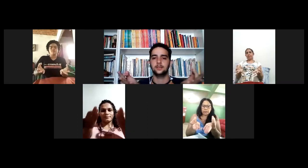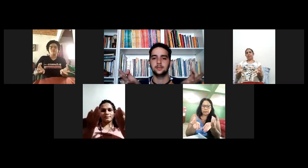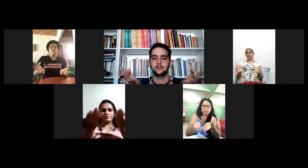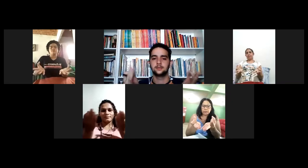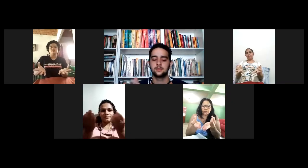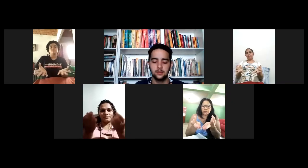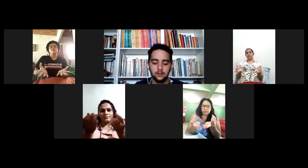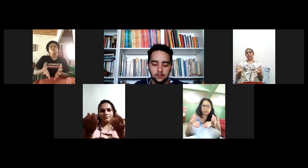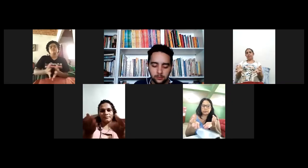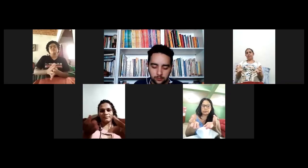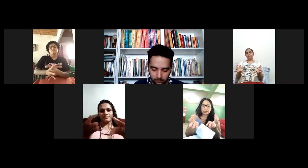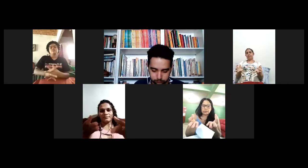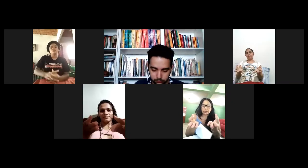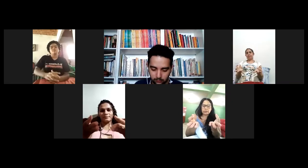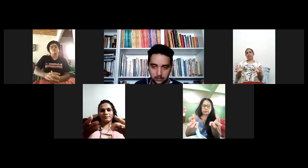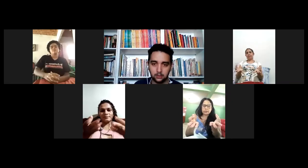assim,